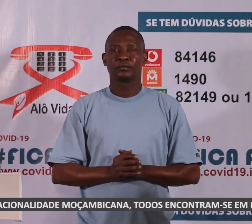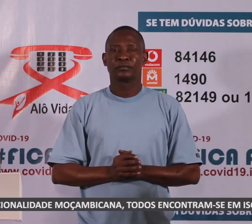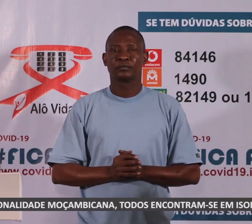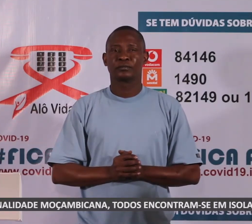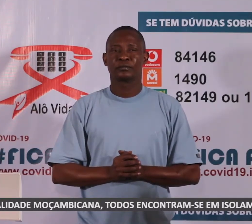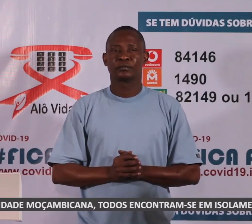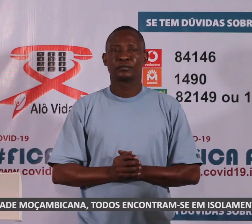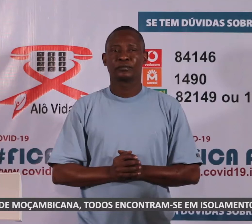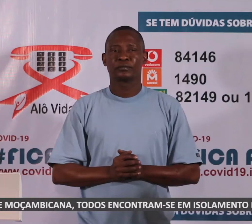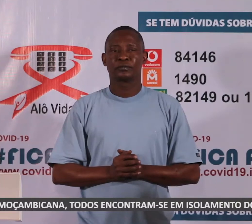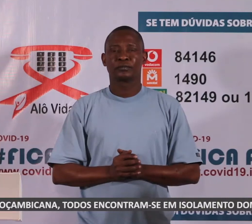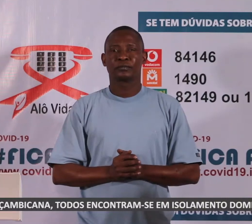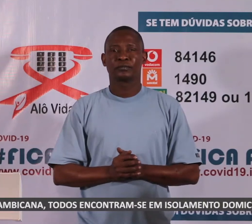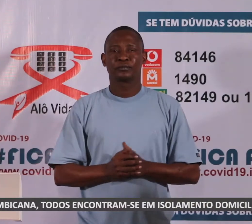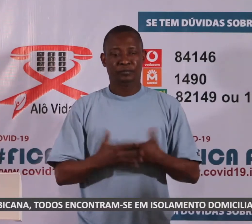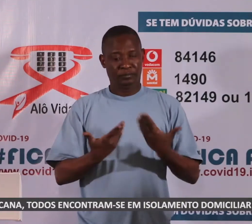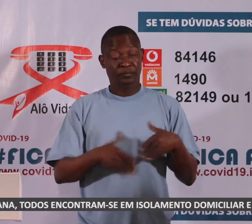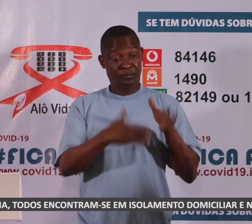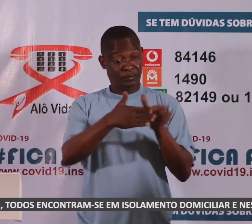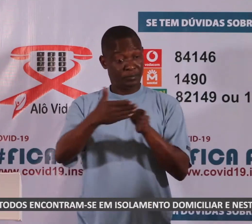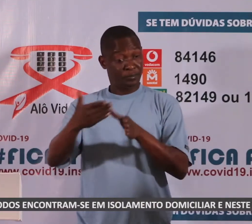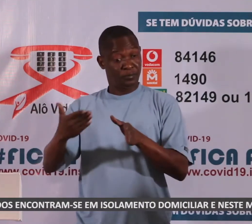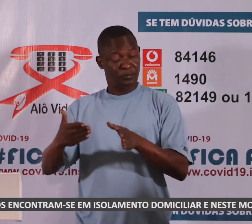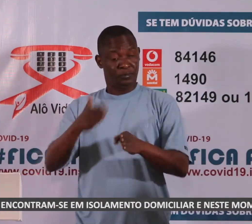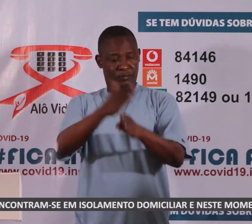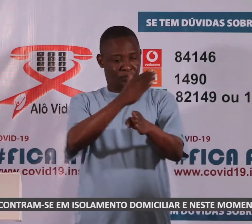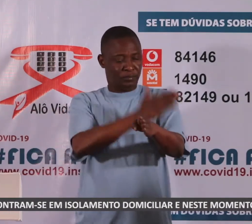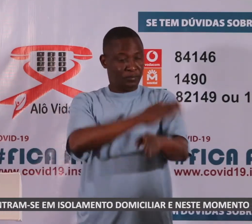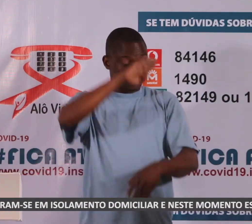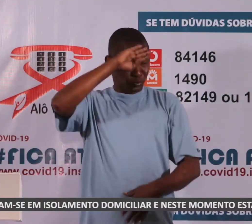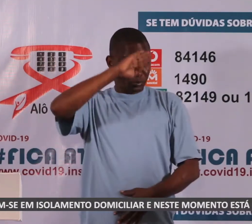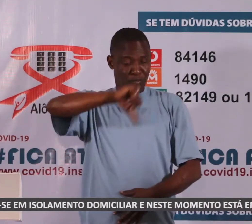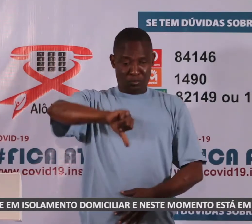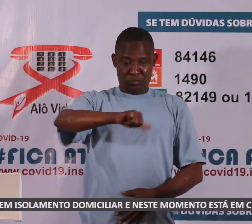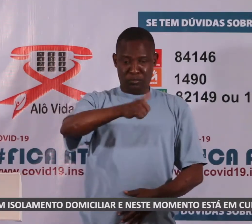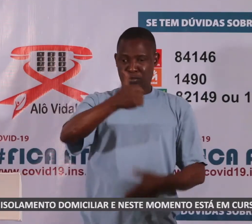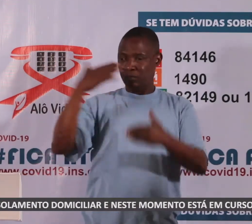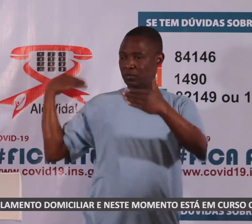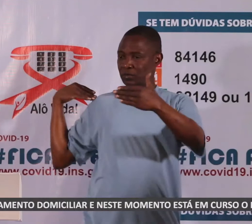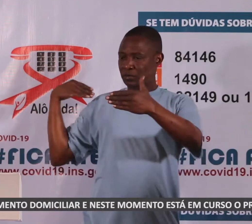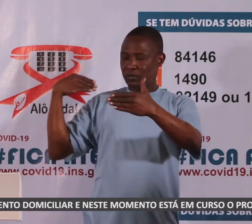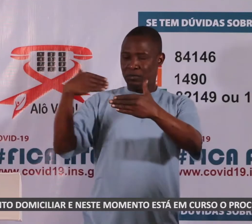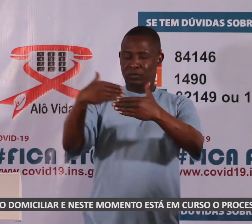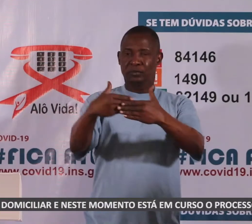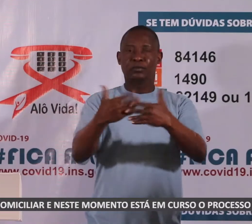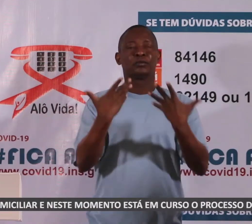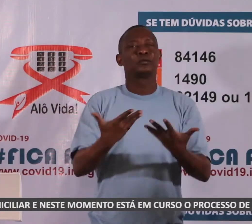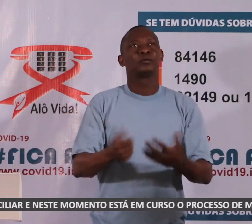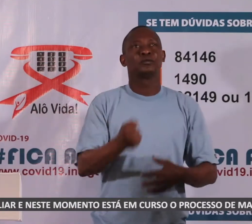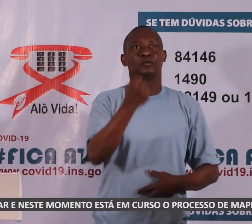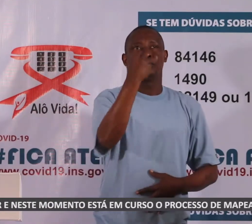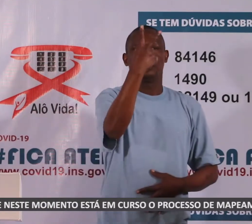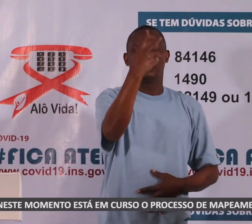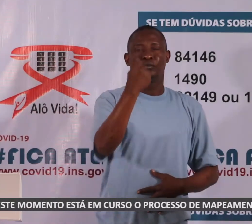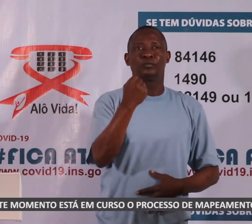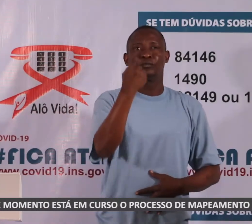Em termos de cumulativo de recuperados, o nosso país conta neste momento com 221 pessoas completamente recuperadas